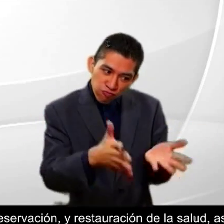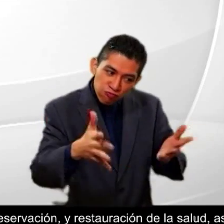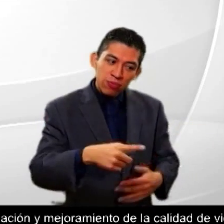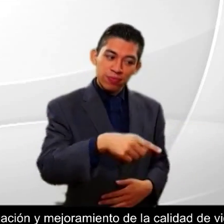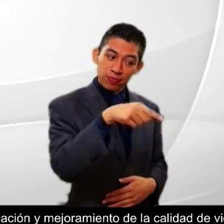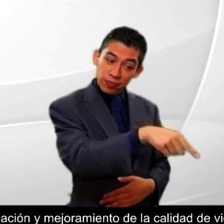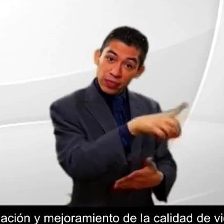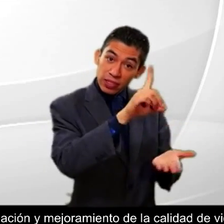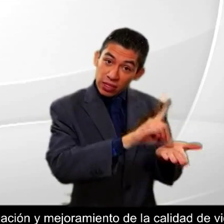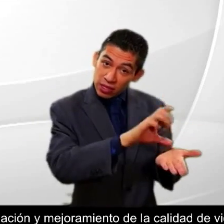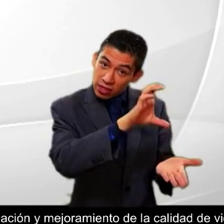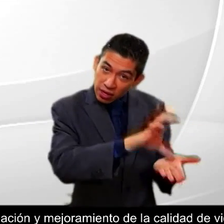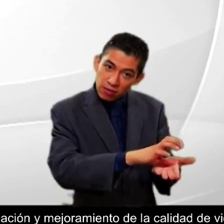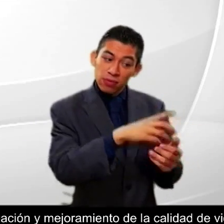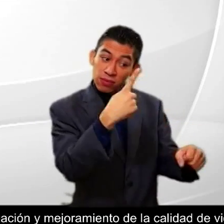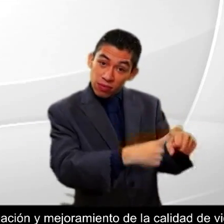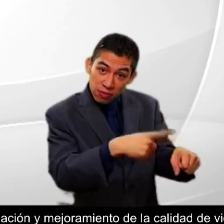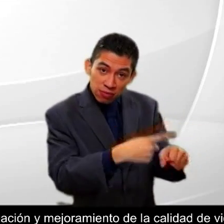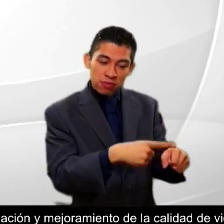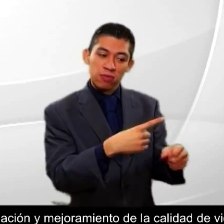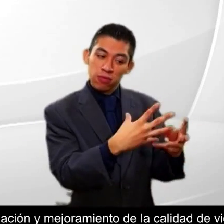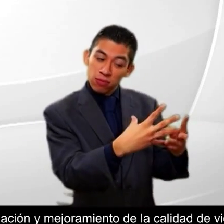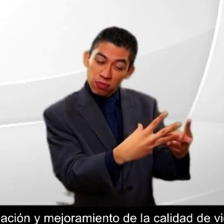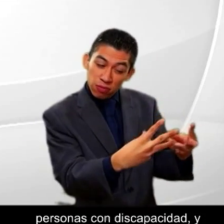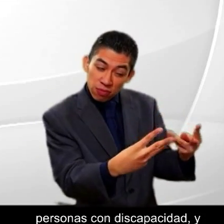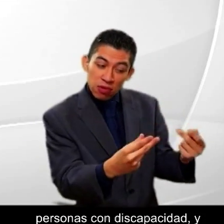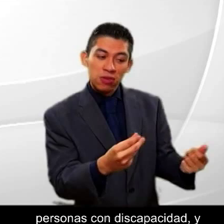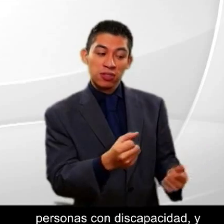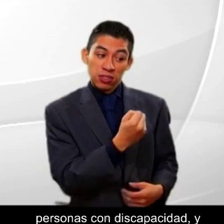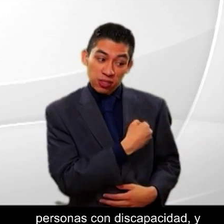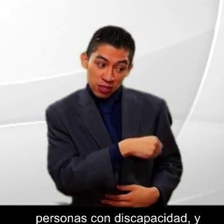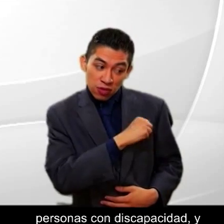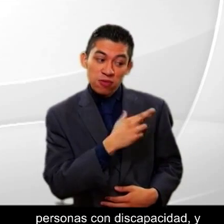la prolongación y mejoramiento de la calidad de vida de las personas con discapacidad